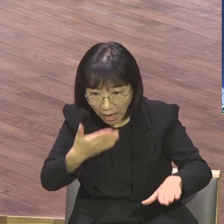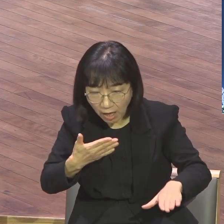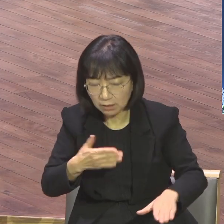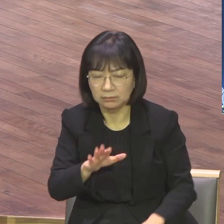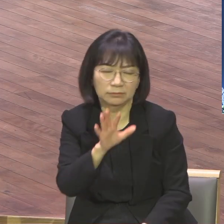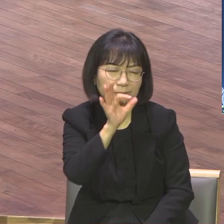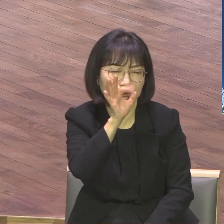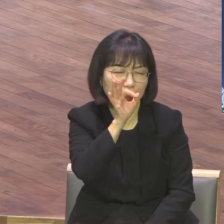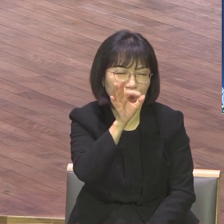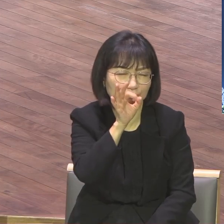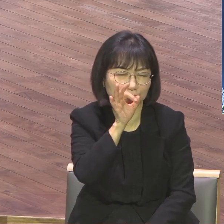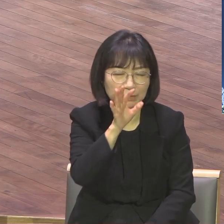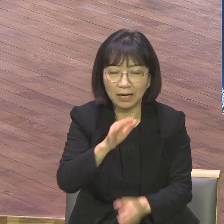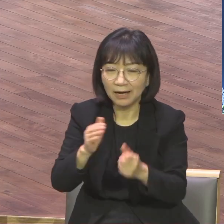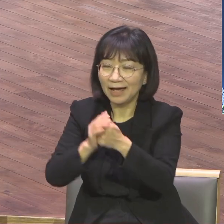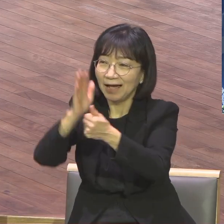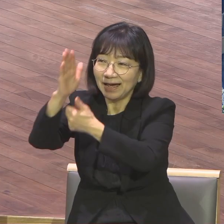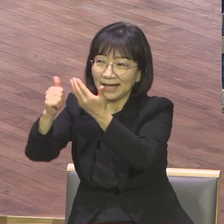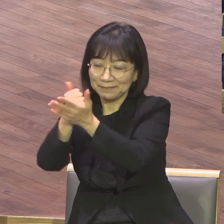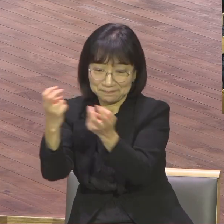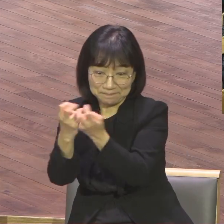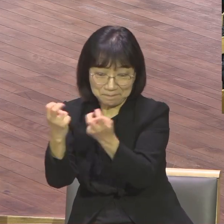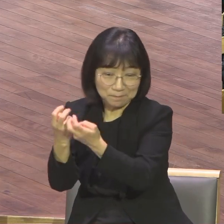거기 바로 예수 그리스도시다.